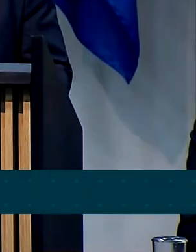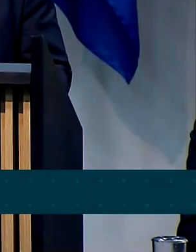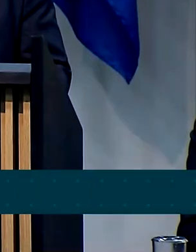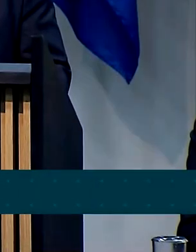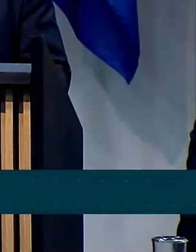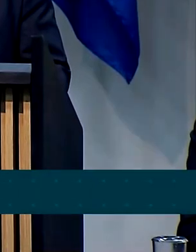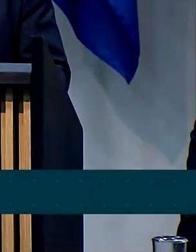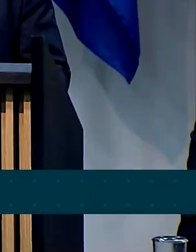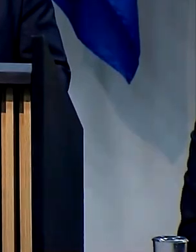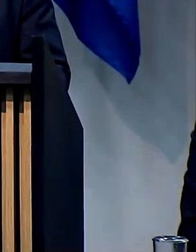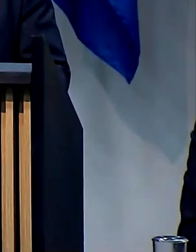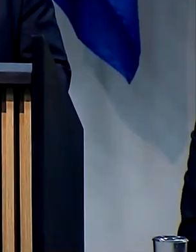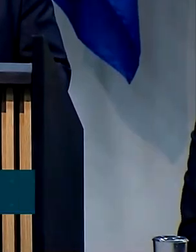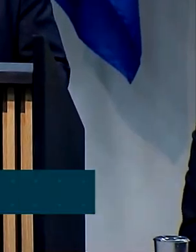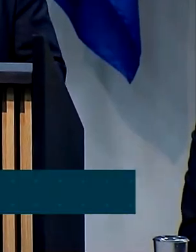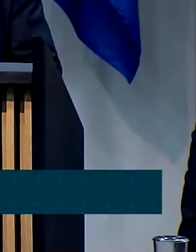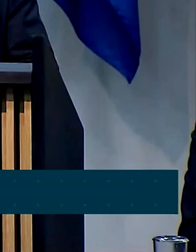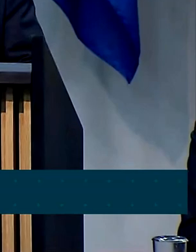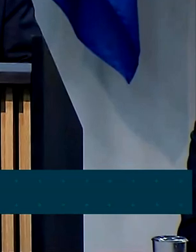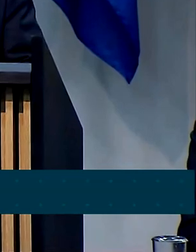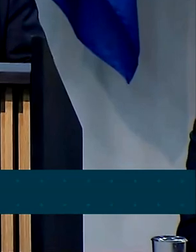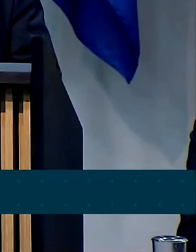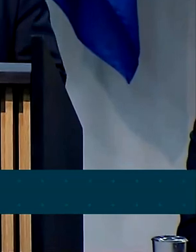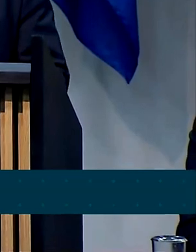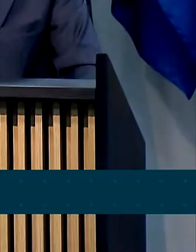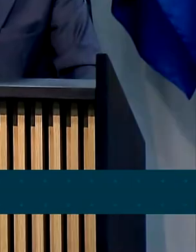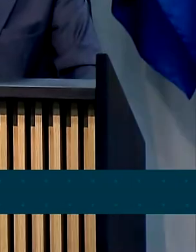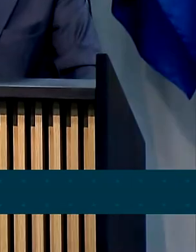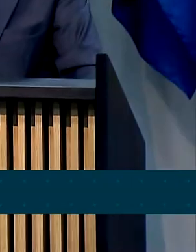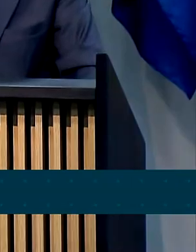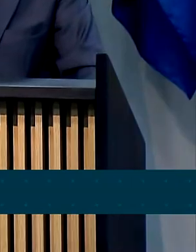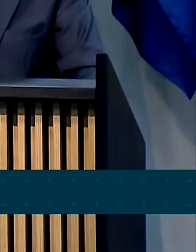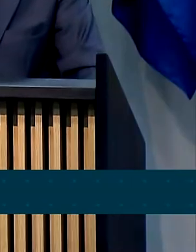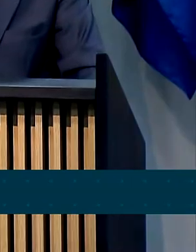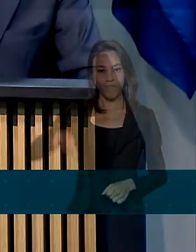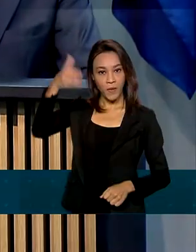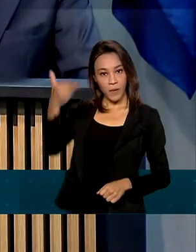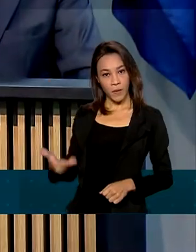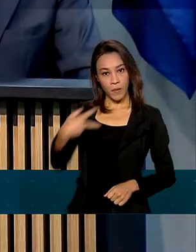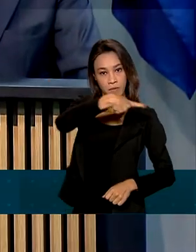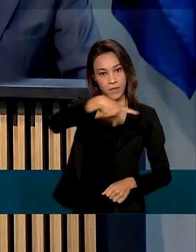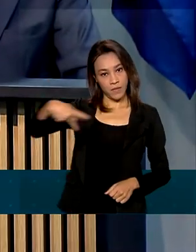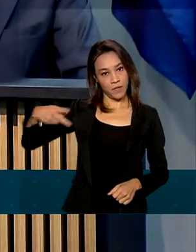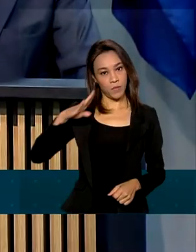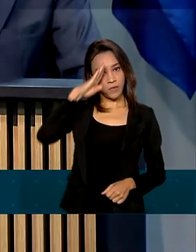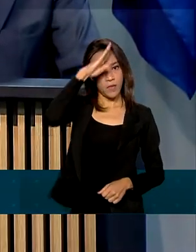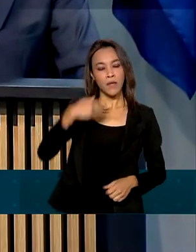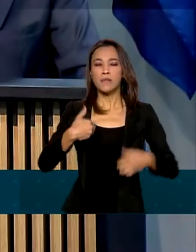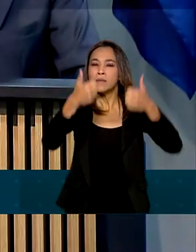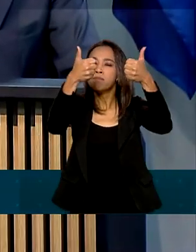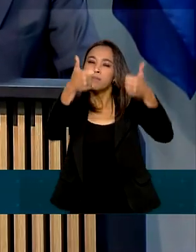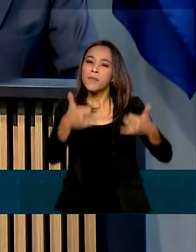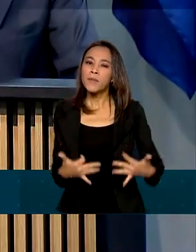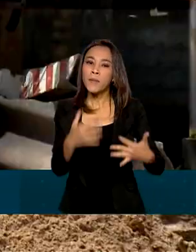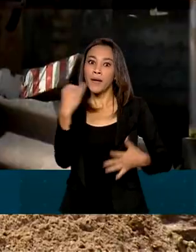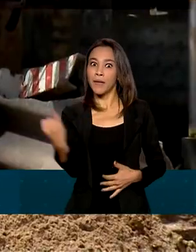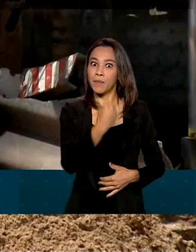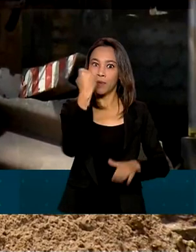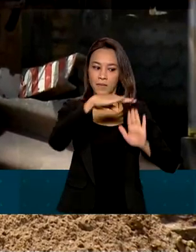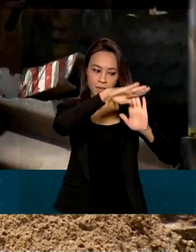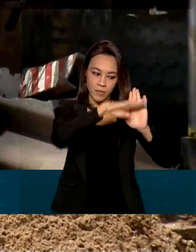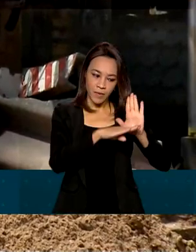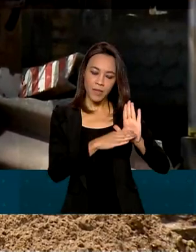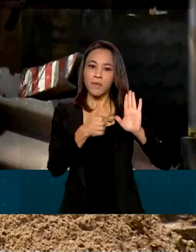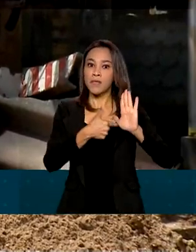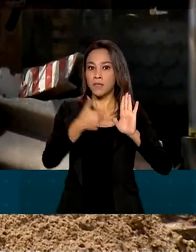ensino, no rendimento dos alunos e no dia a dia das famílias. O presidente Jair Bolsonaro destacou a importância do programa e